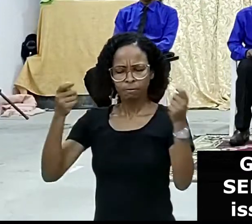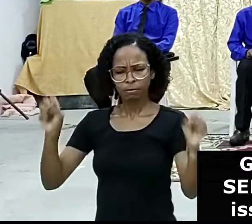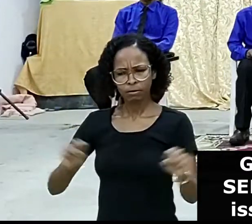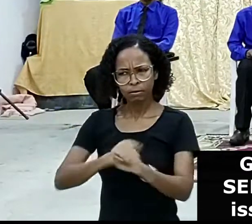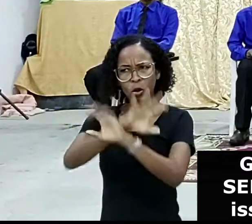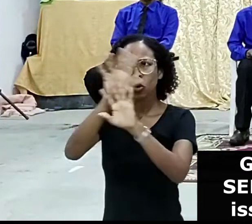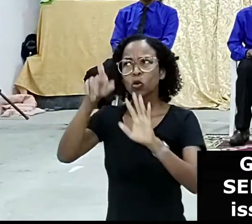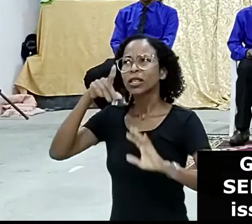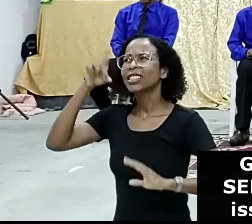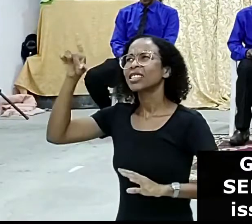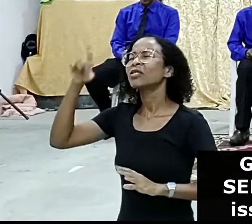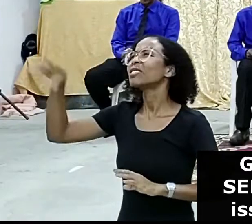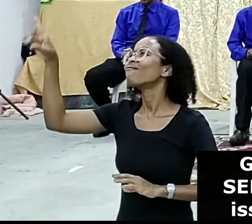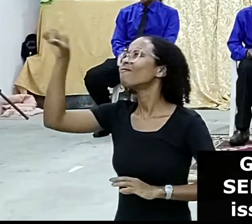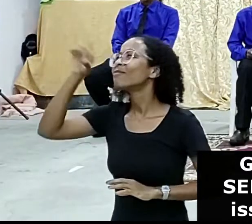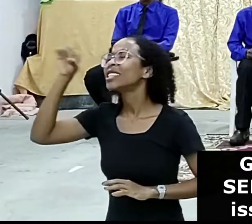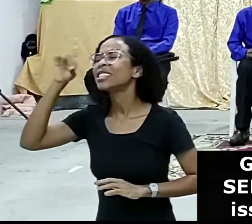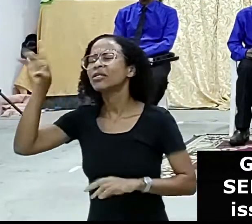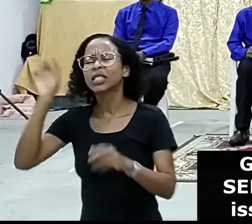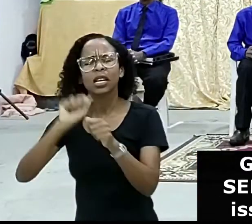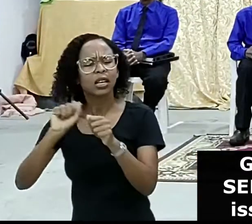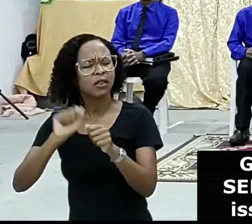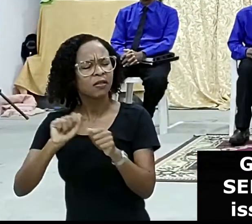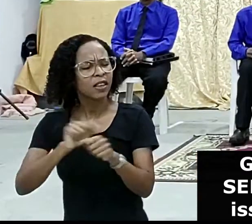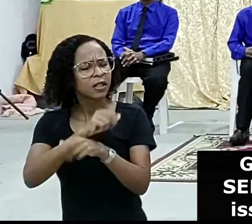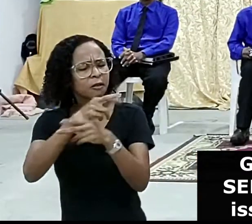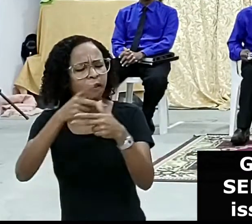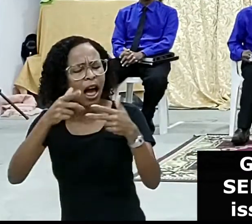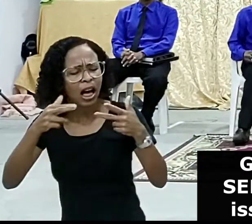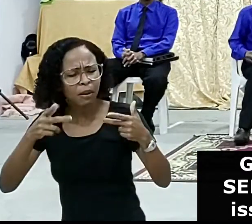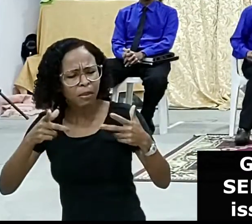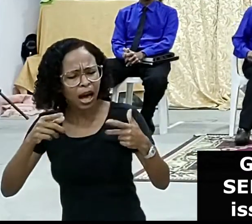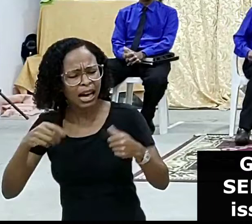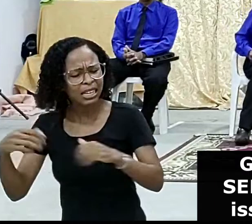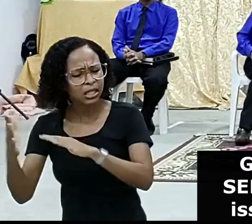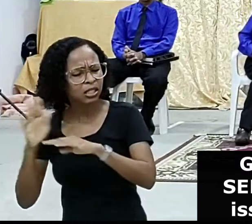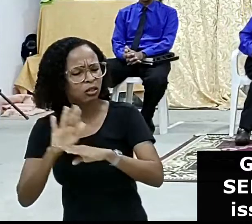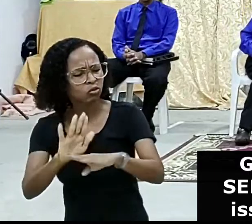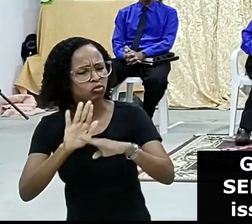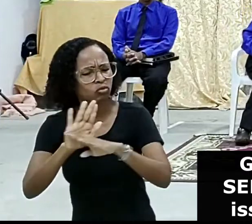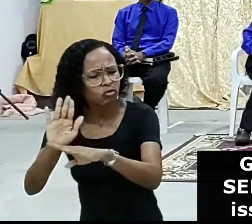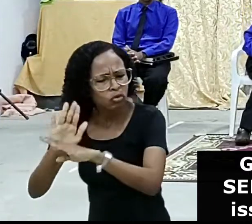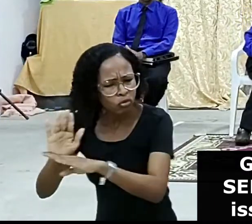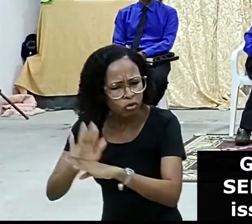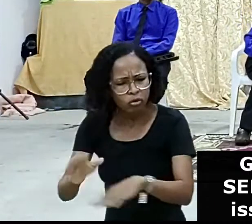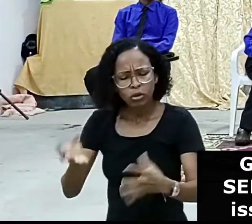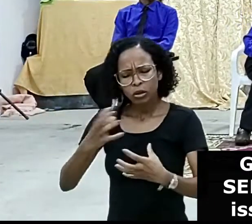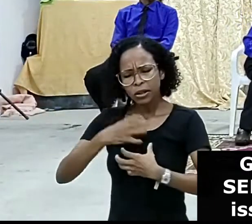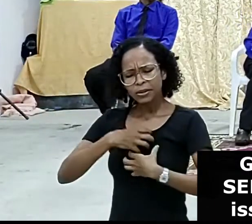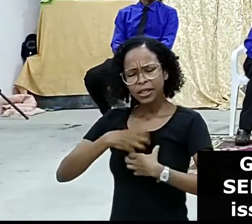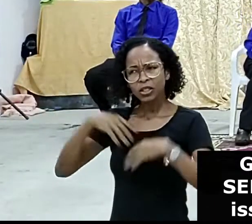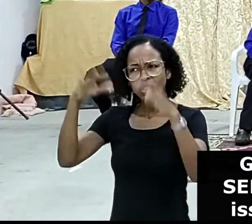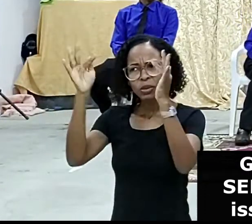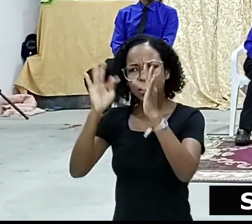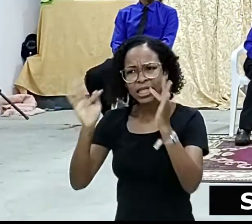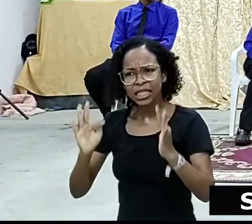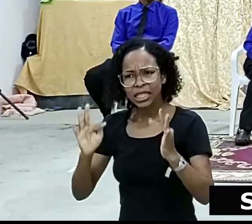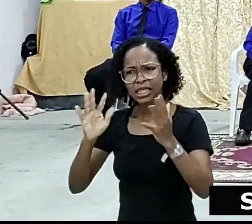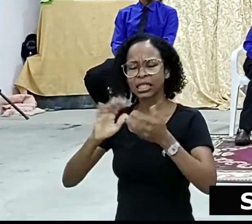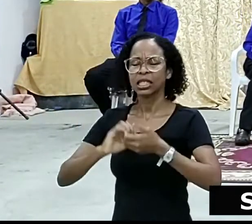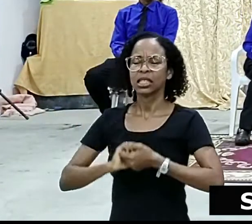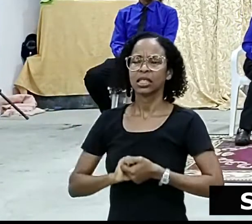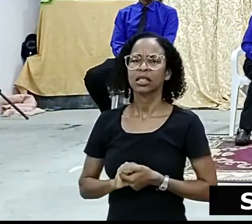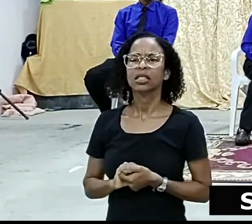Deus. Grandes coisas fez o Senhor por nós, e por isso estamos